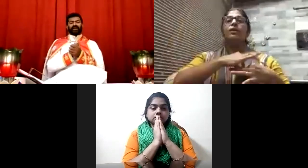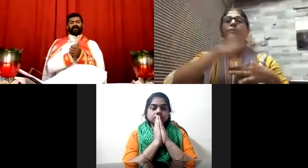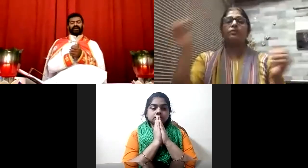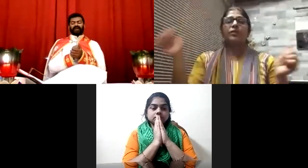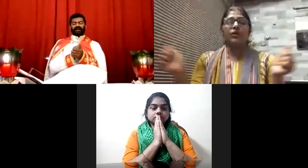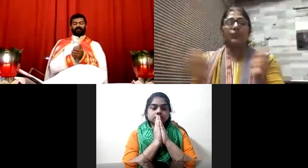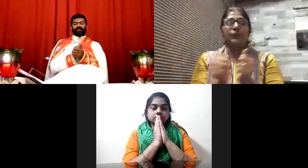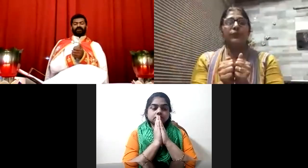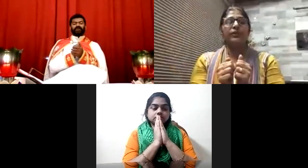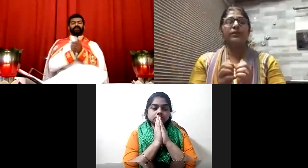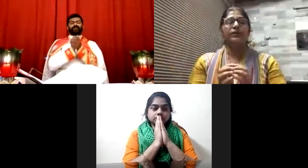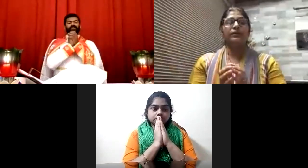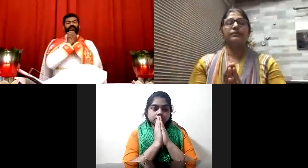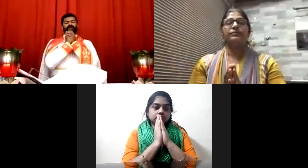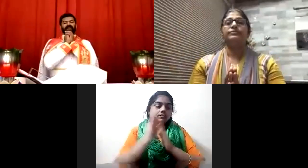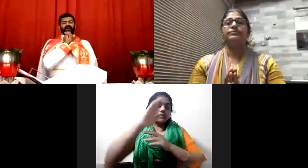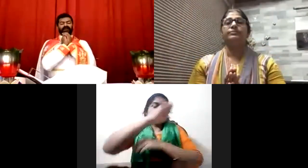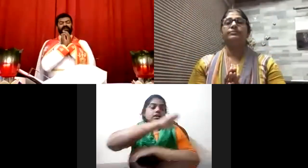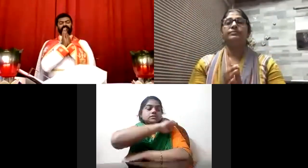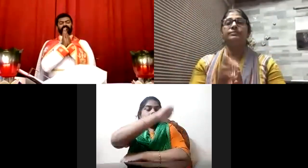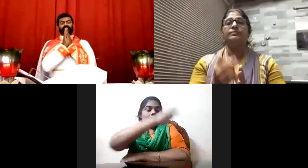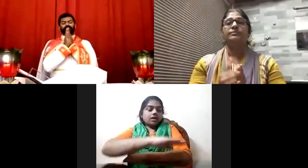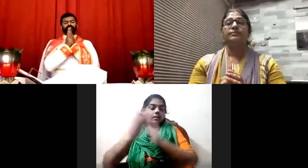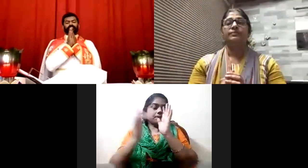അങ്ങയോടും അങ്ങയുടെ ആത്മാവോടും കൂടെ.